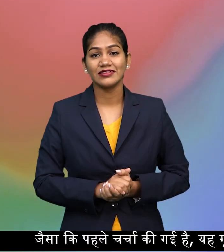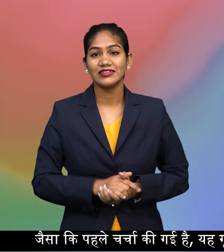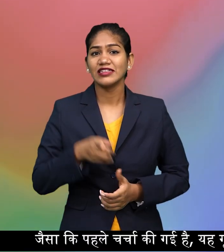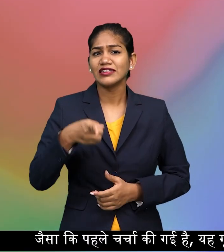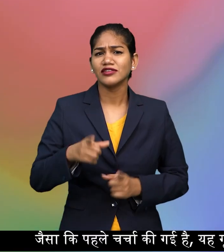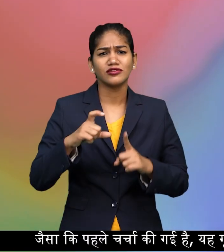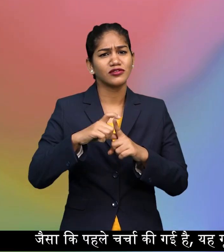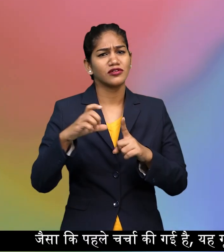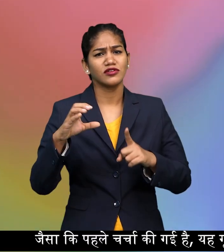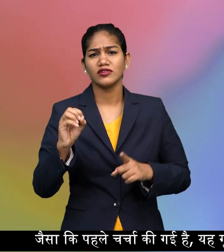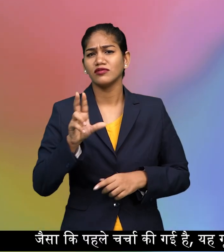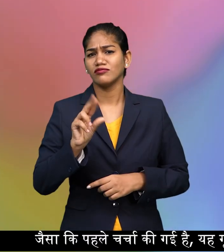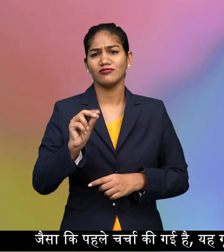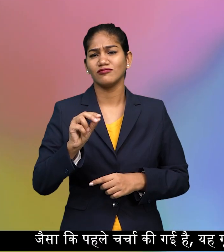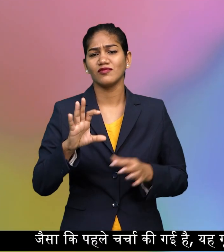यह गृहिणियों के